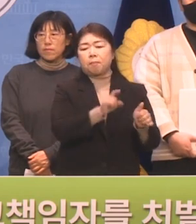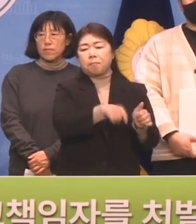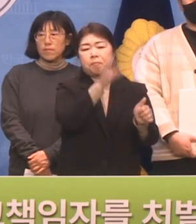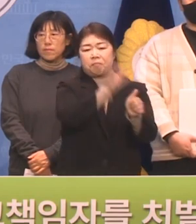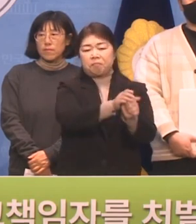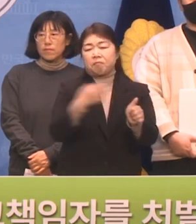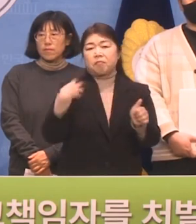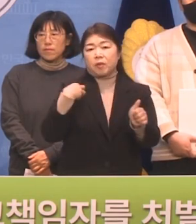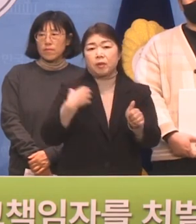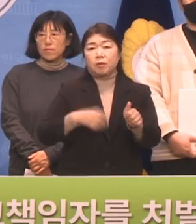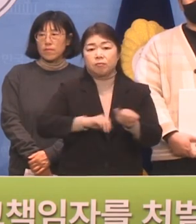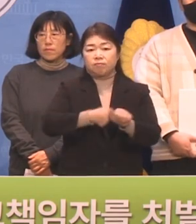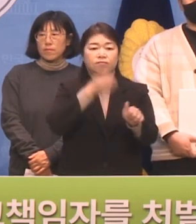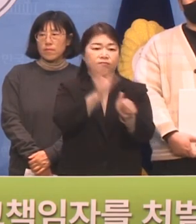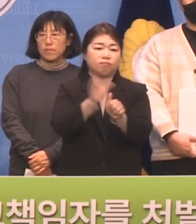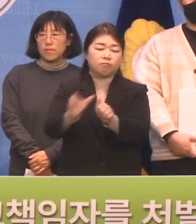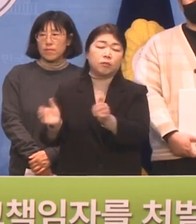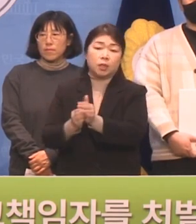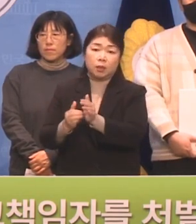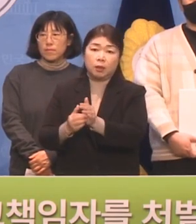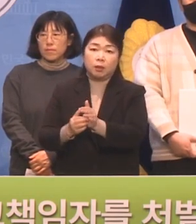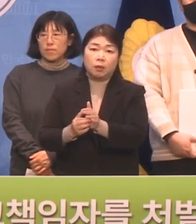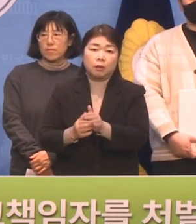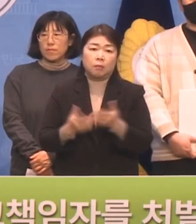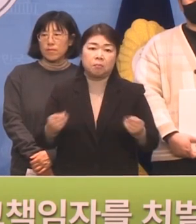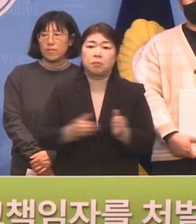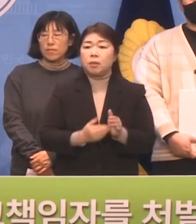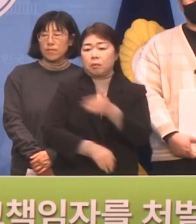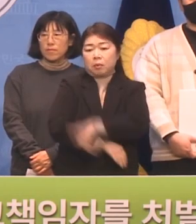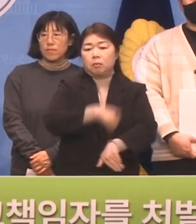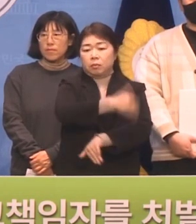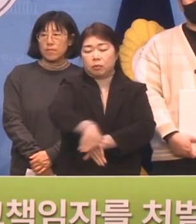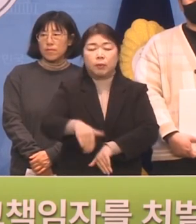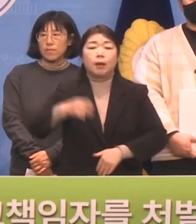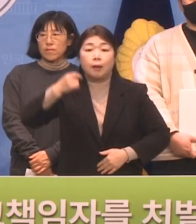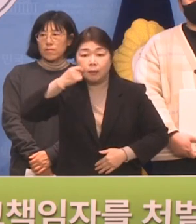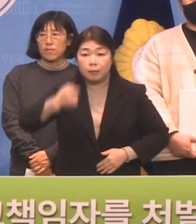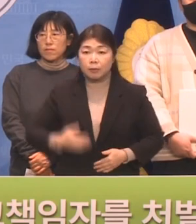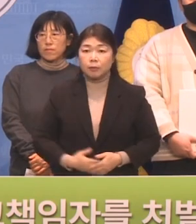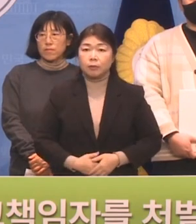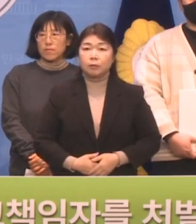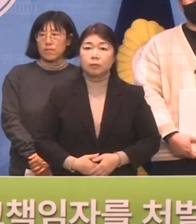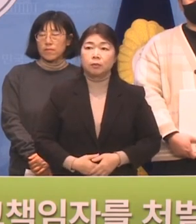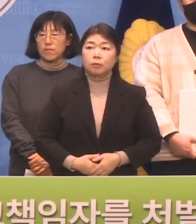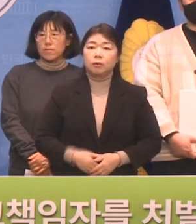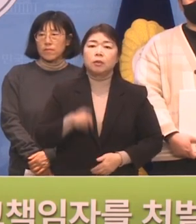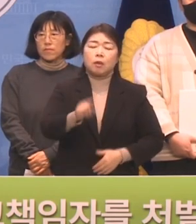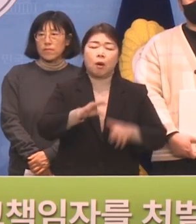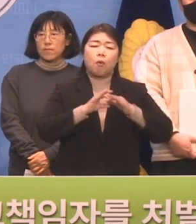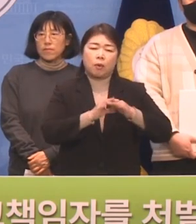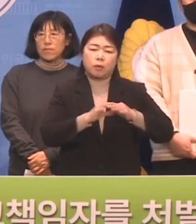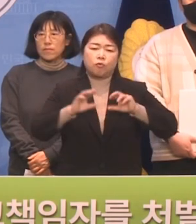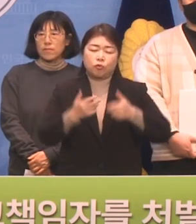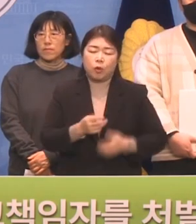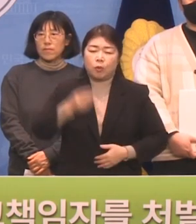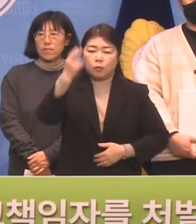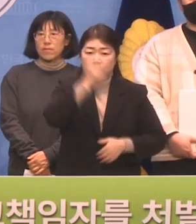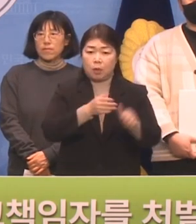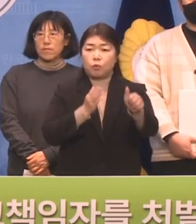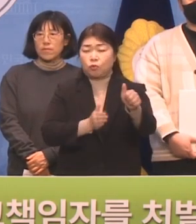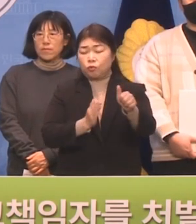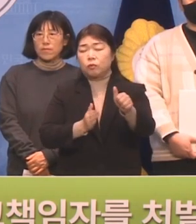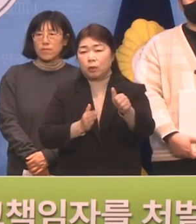몇 명에게만 책임을 지우는 형태가 되어서는 안 된다고 생각하고 또 이와 관련해서 국정조사